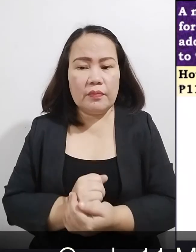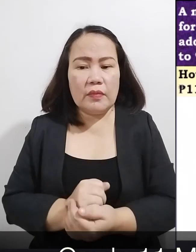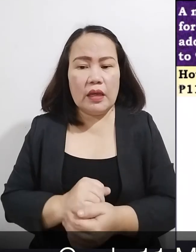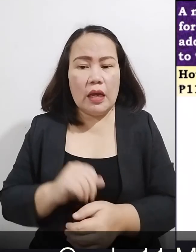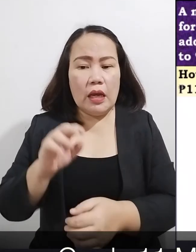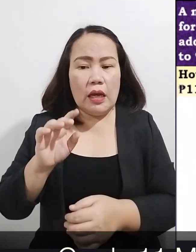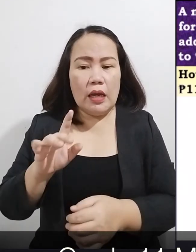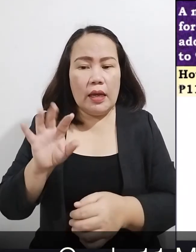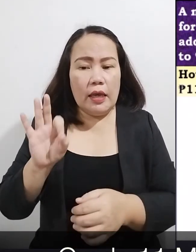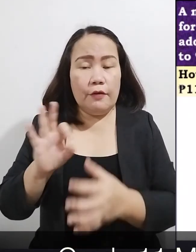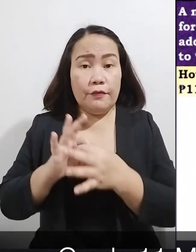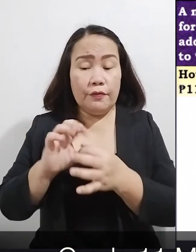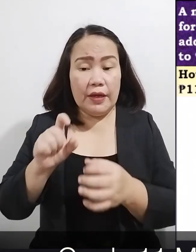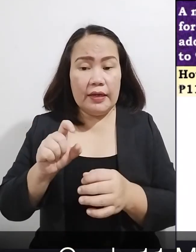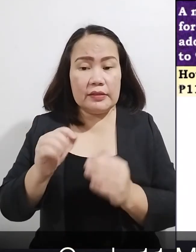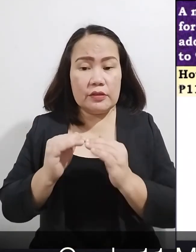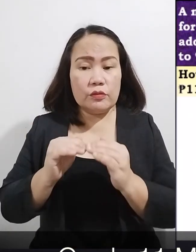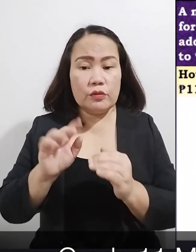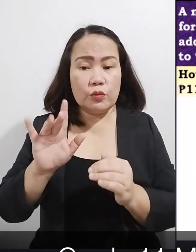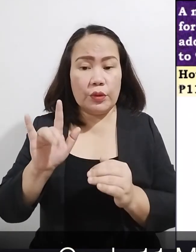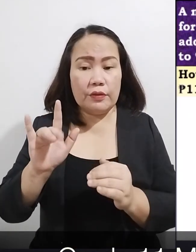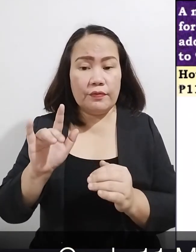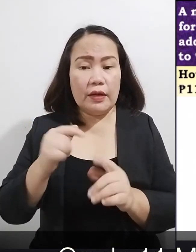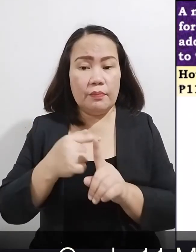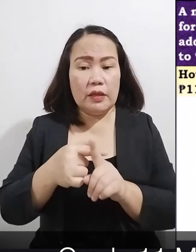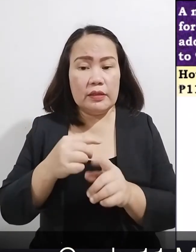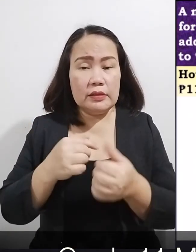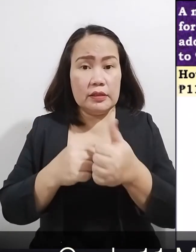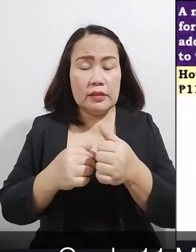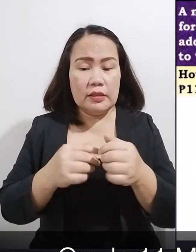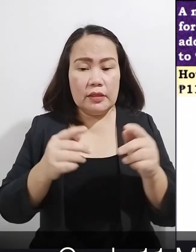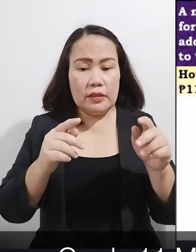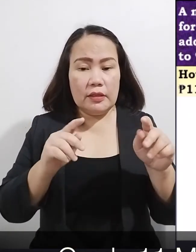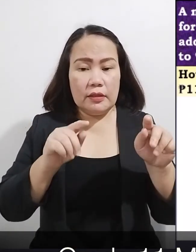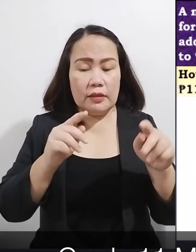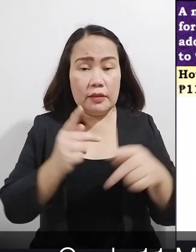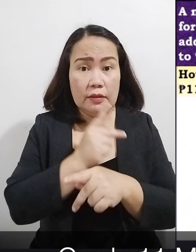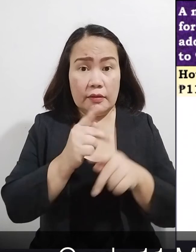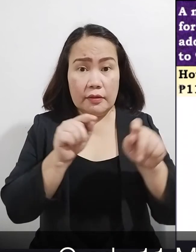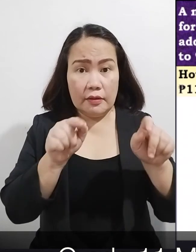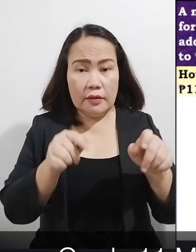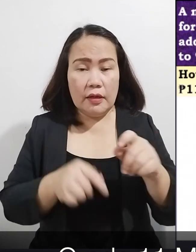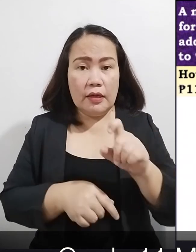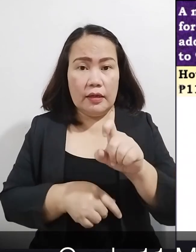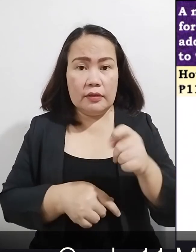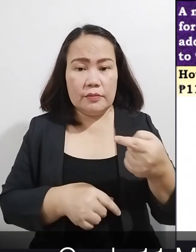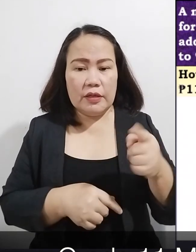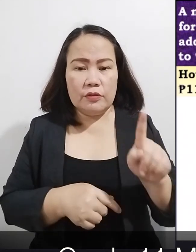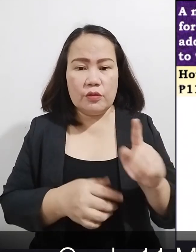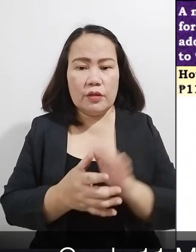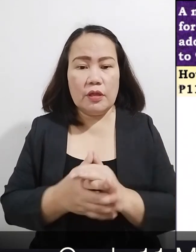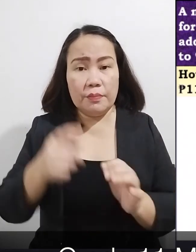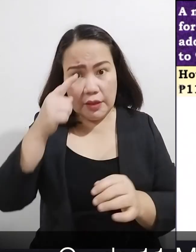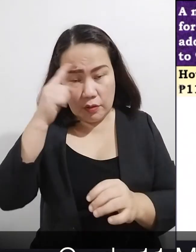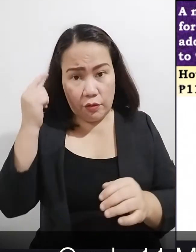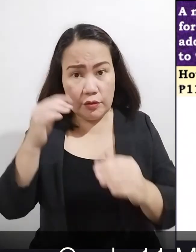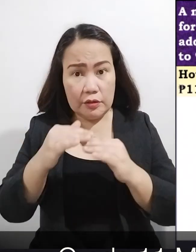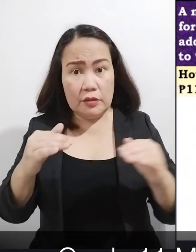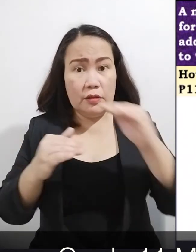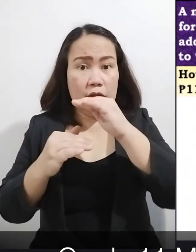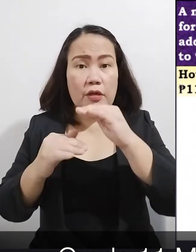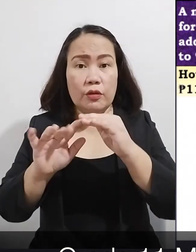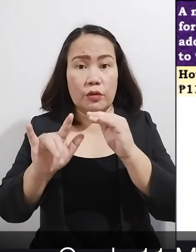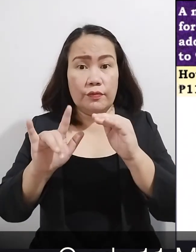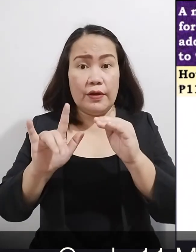ay f of x equals 25 plus 10 times x minus 1 dahil lagpas na sa 25 pesos yung